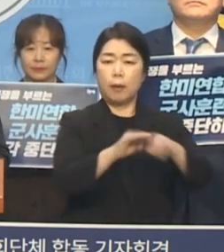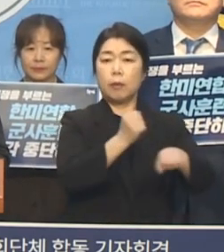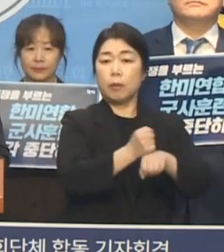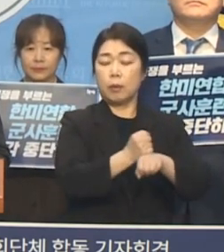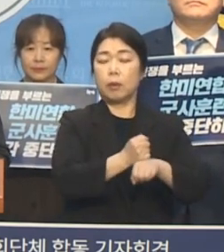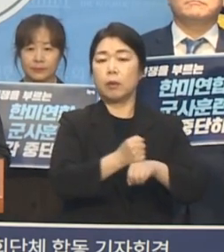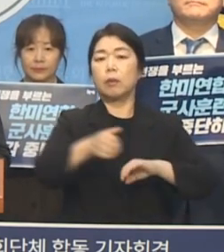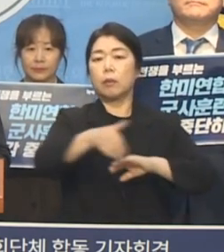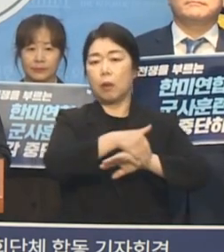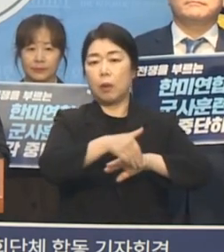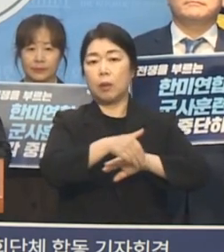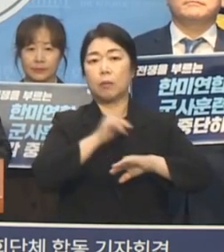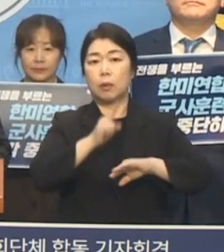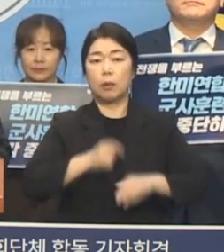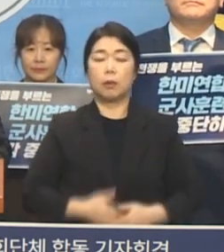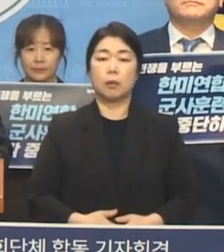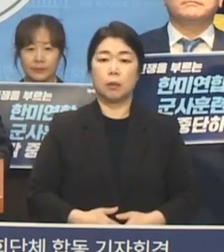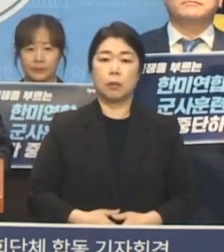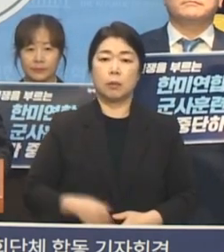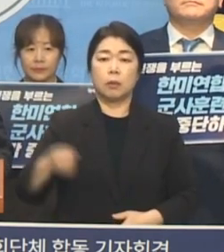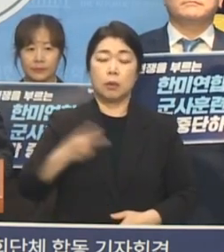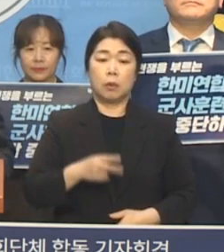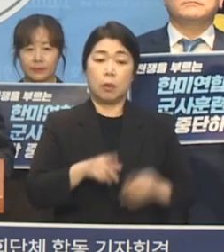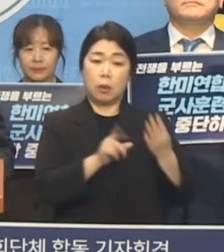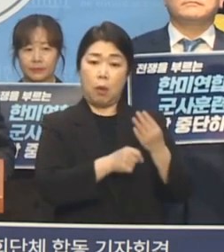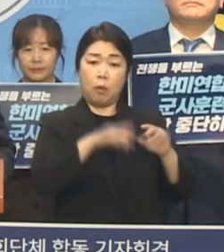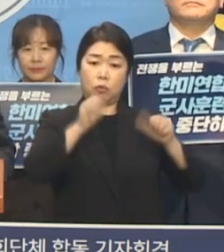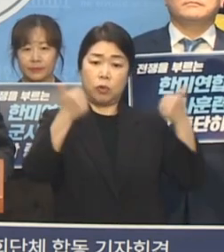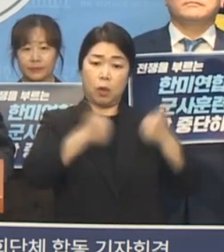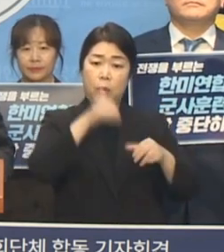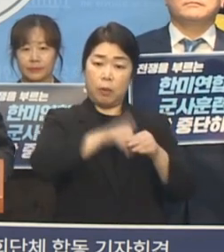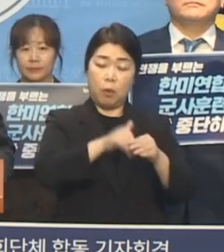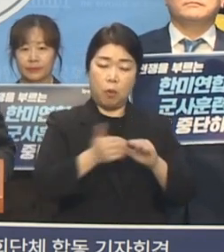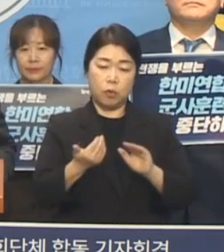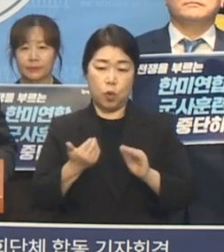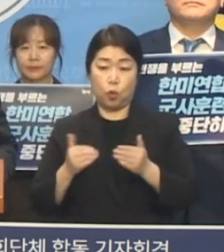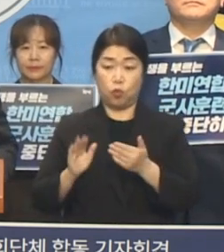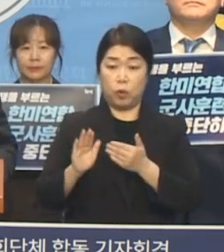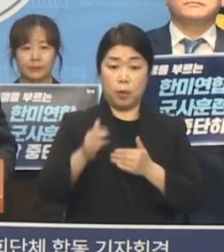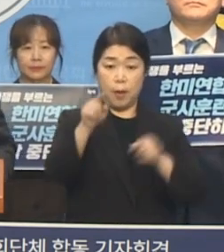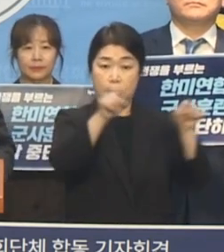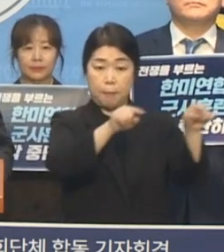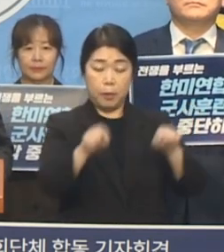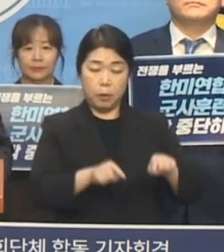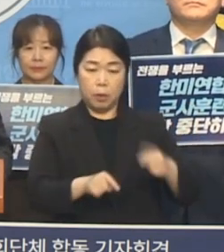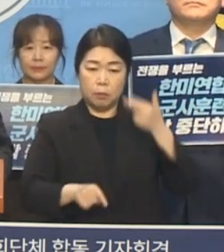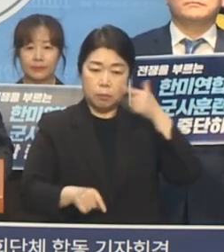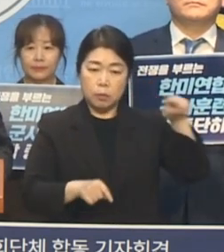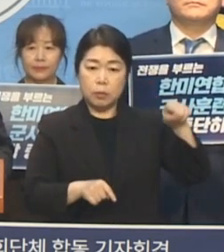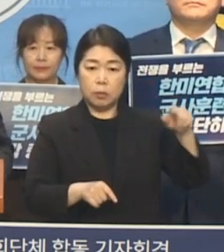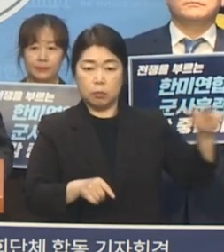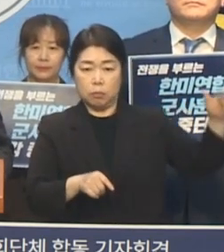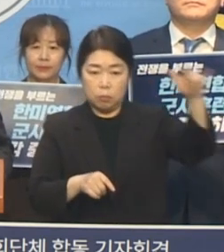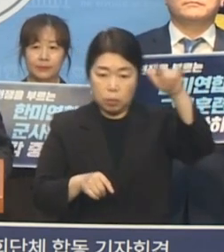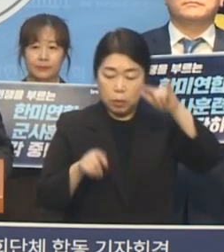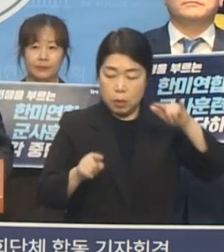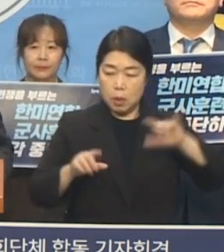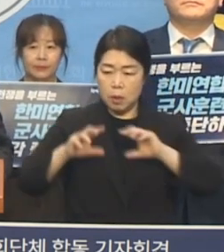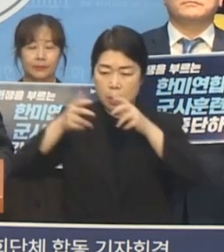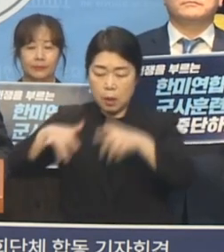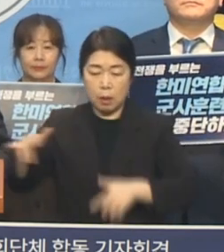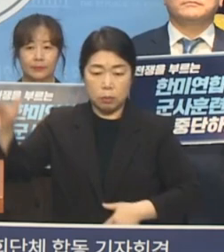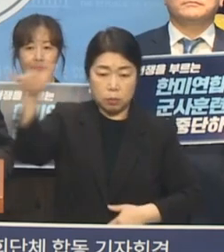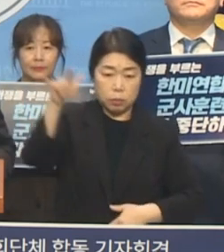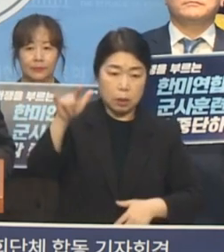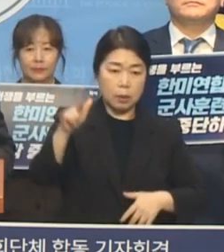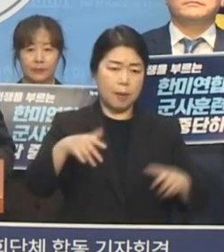이어질 계획에 있습니다. 그리고 특히 4월 총선을 전후로 해서 한반도에 미국의 항공모함을 비롯한 세계 각국의